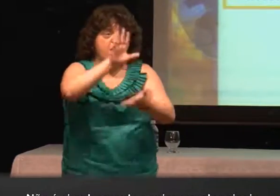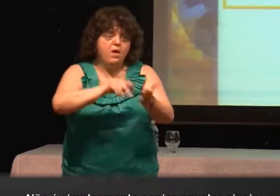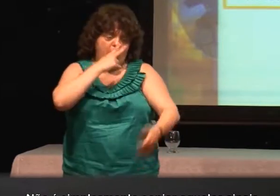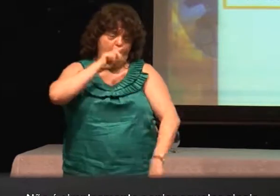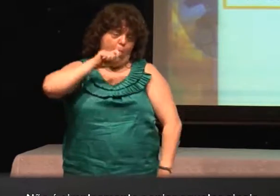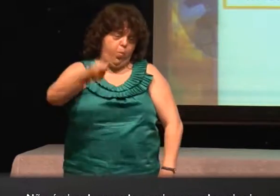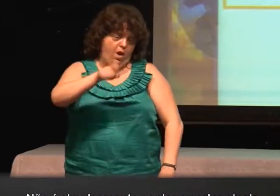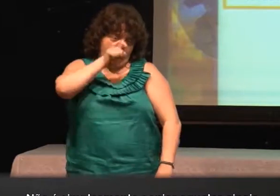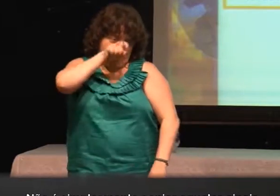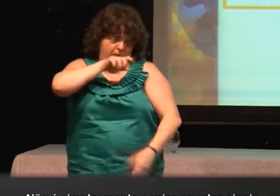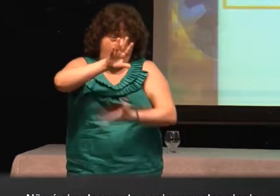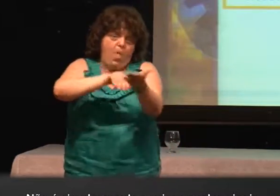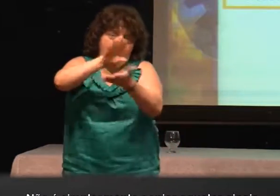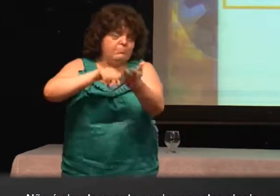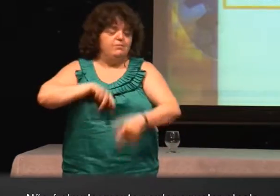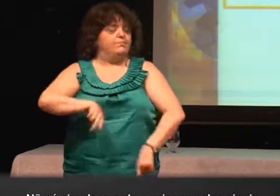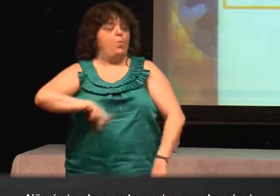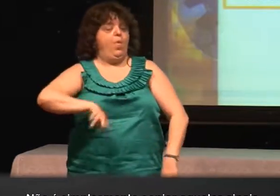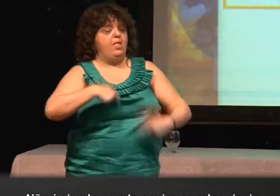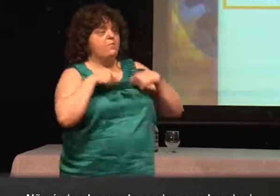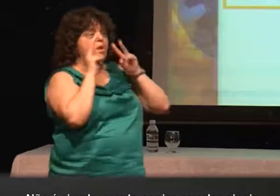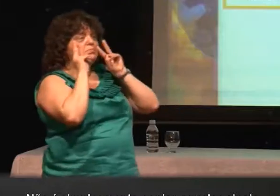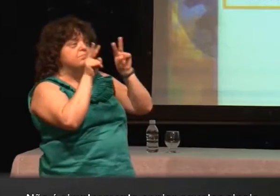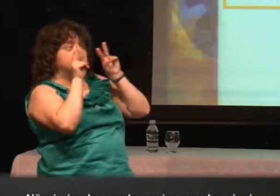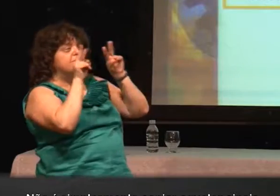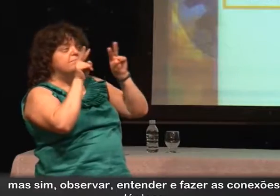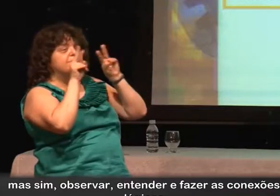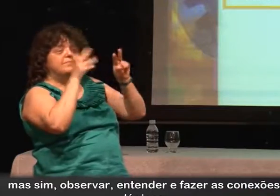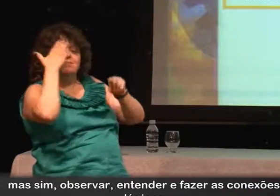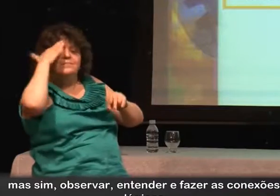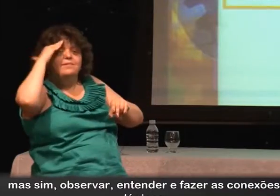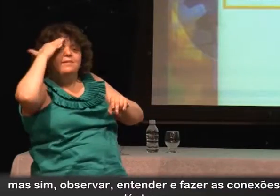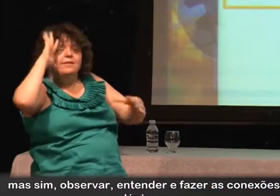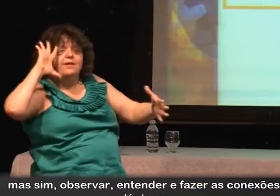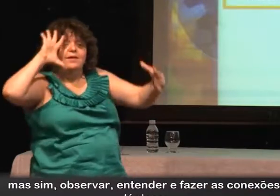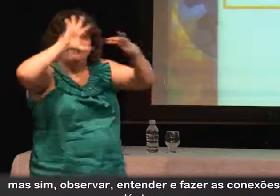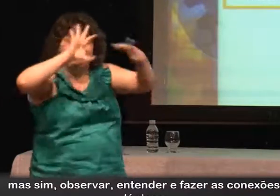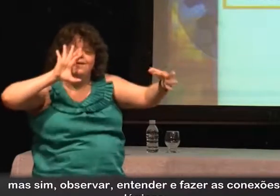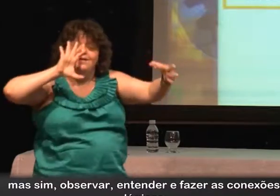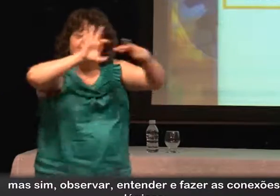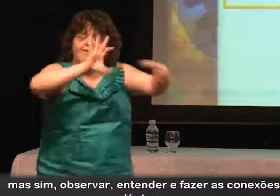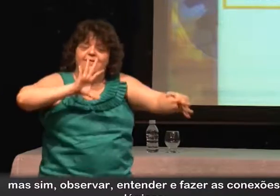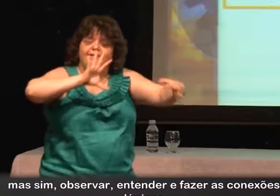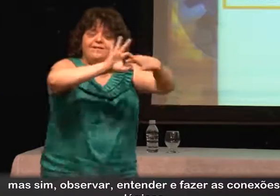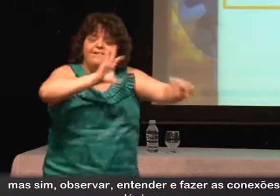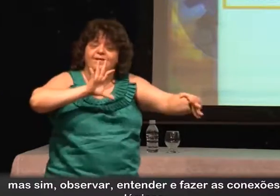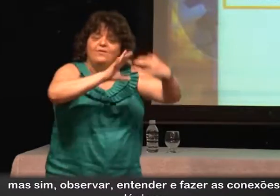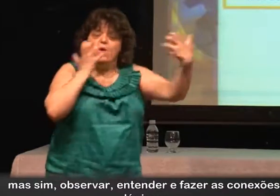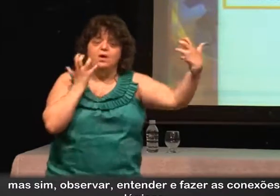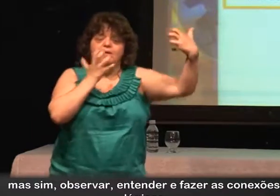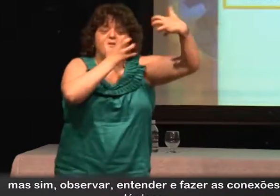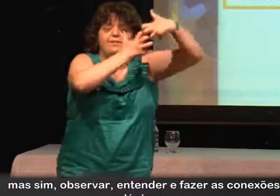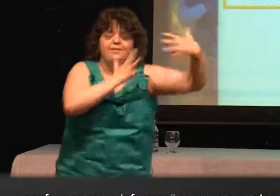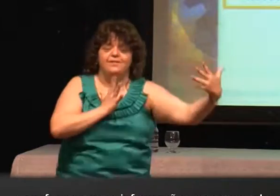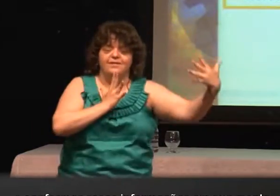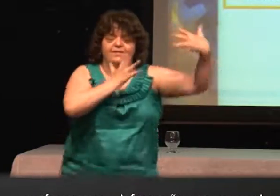cópia, simplesmente copiar aqueles sinais, mas sim observar, entender e fazer as conexões lógicas